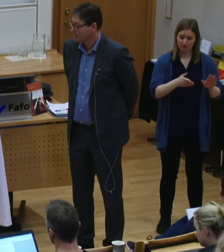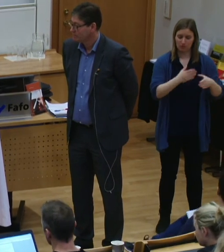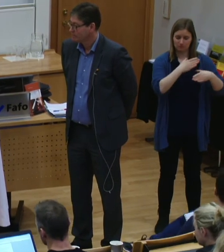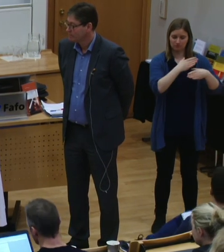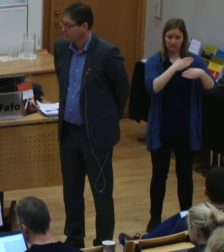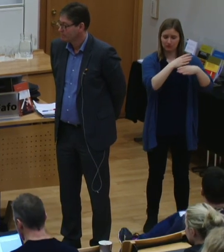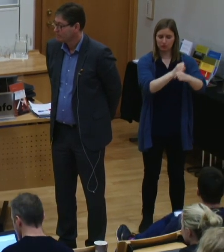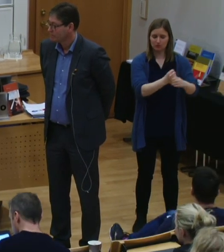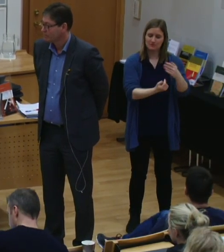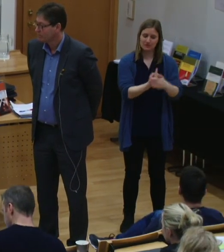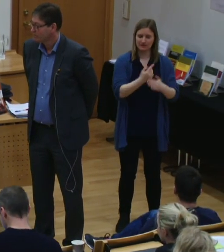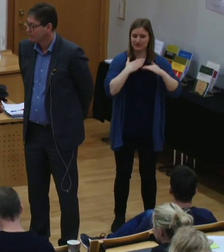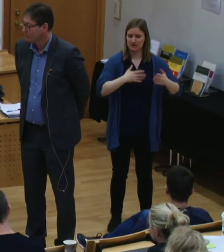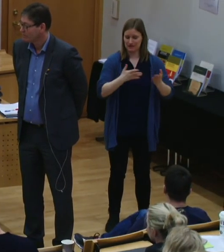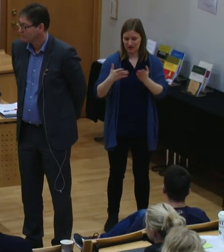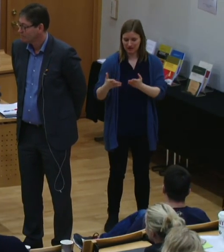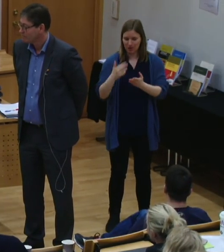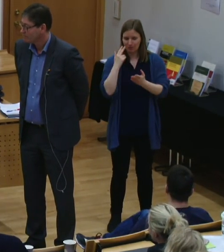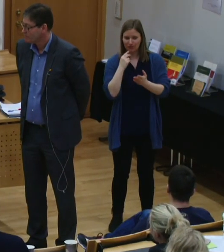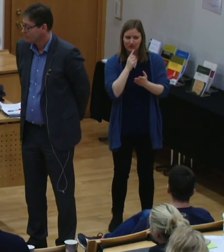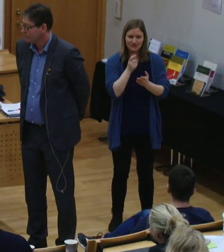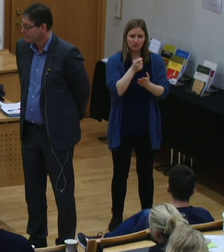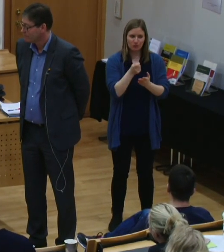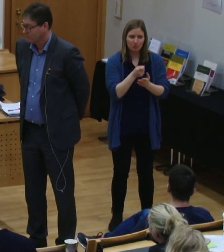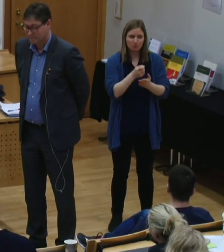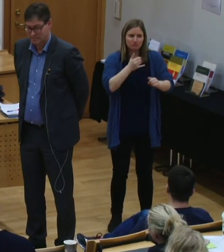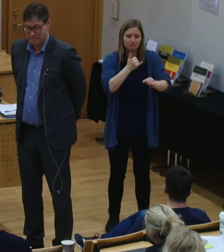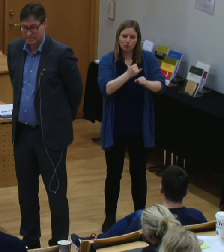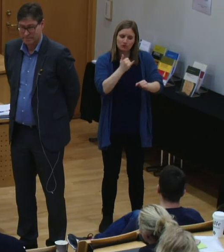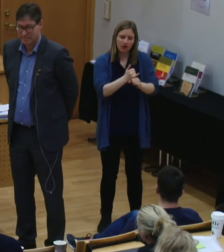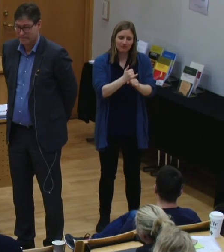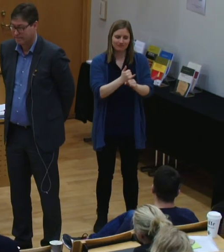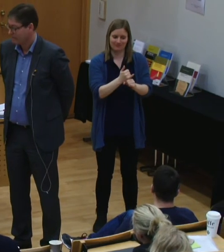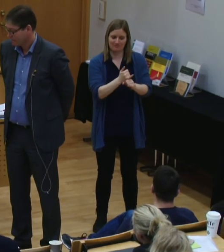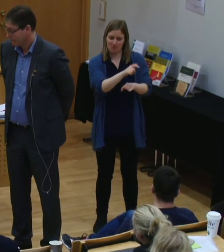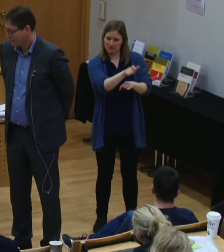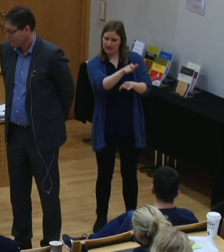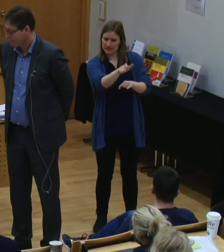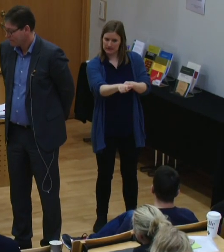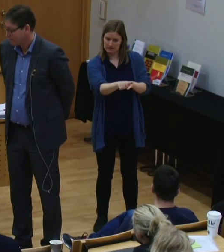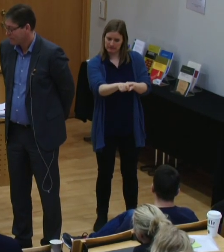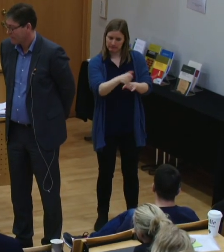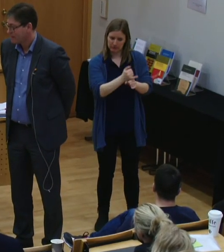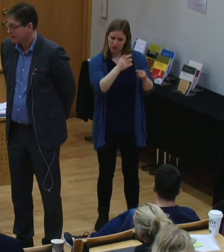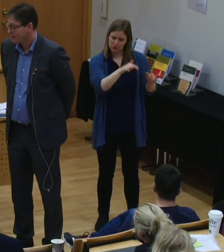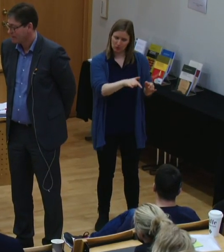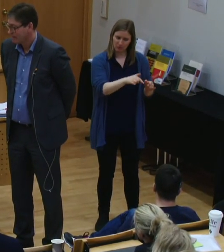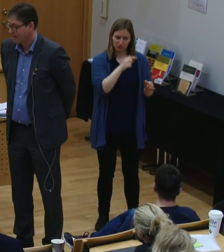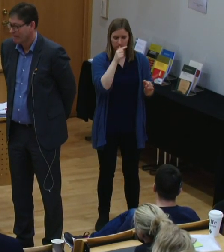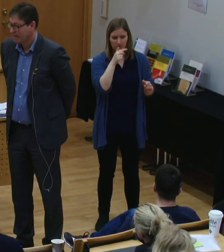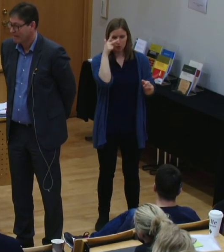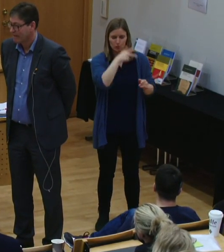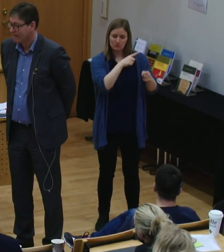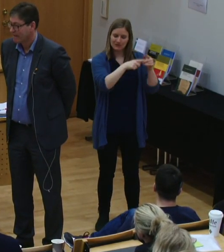I spesialisthelsetjenesten også å prøve å si noe om ja, hvordan går det med pasientene, med rusmisbrukere